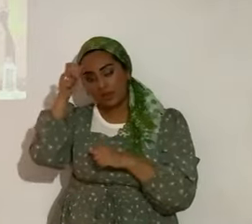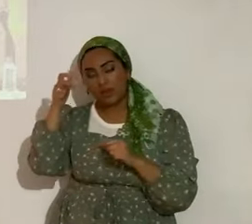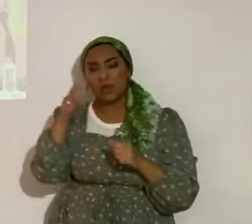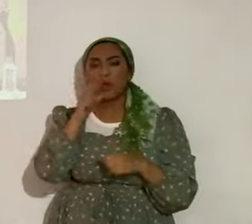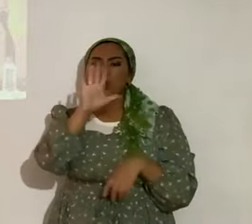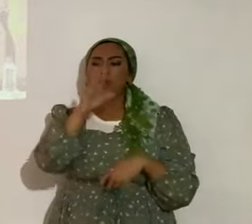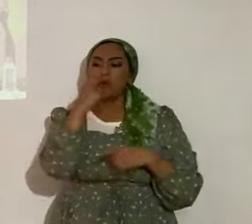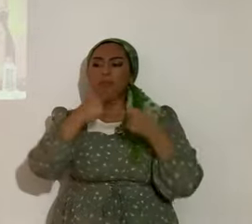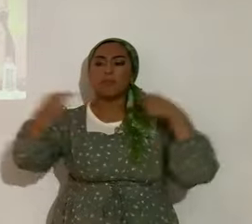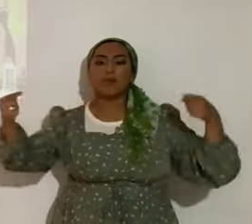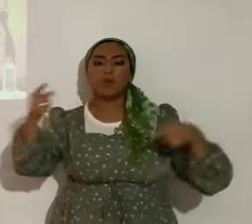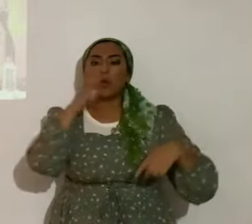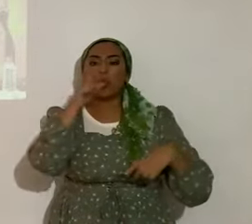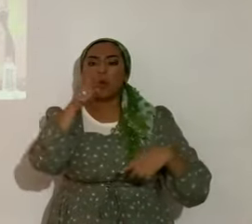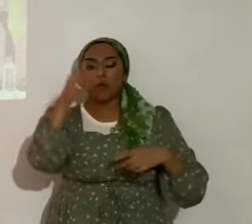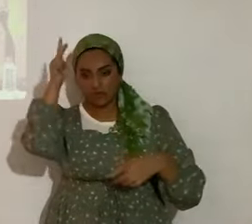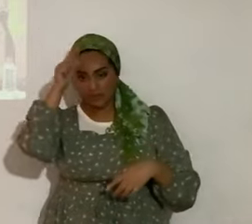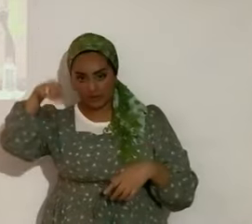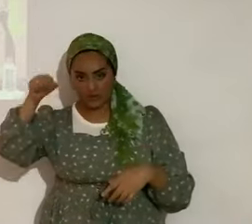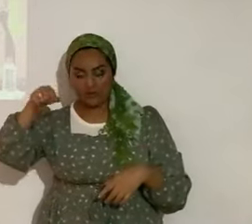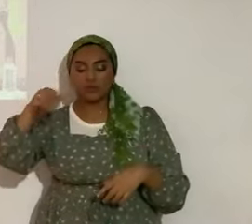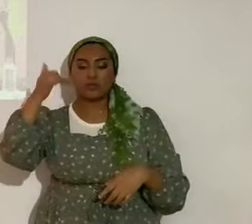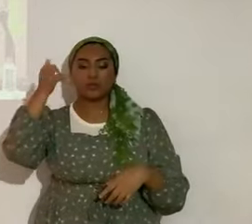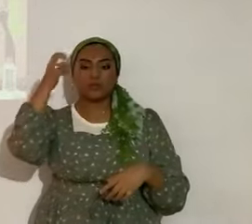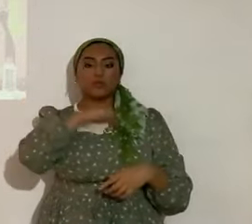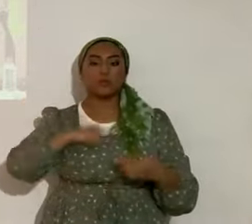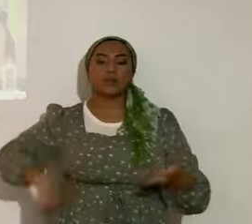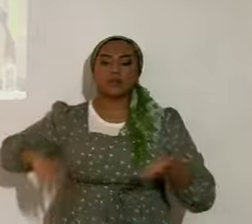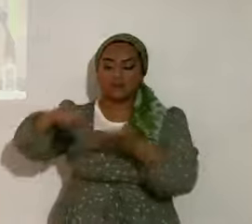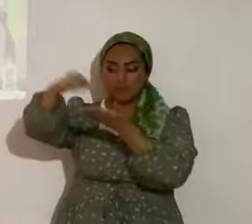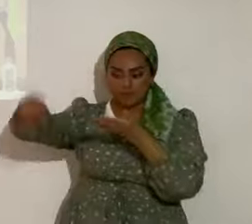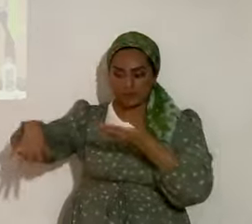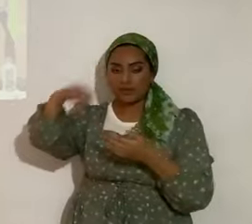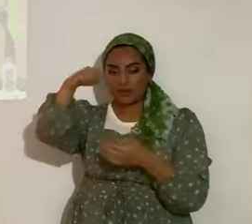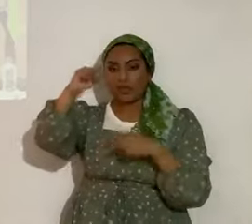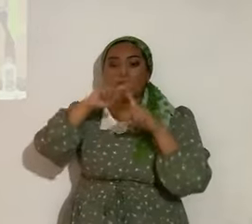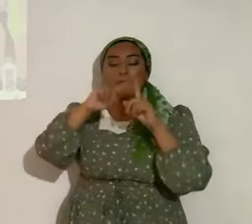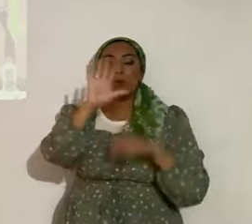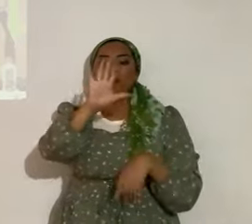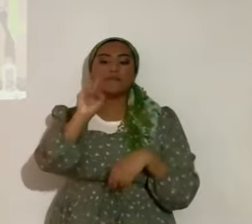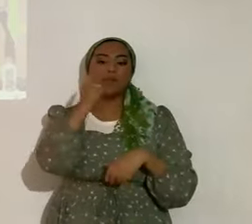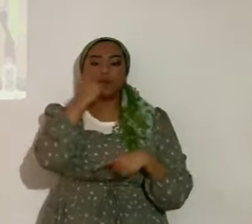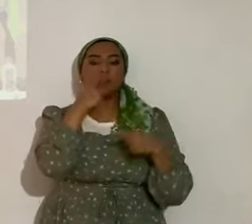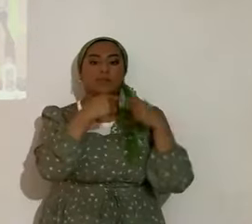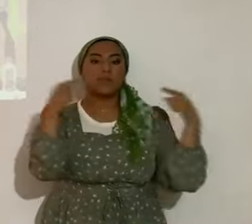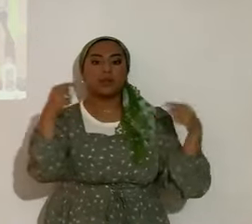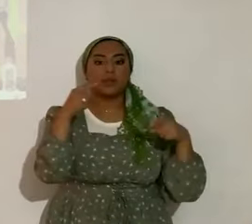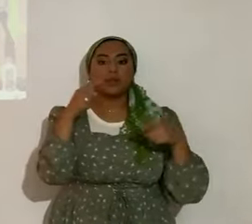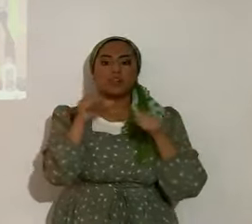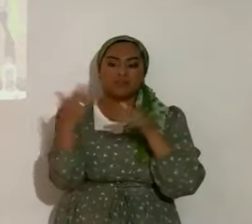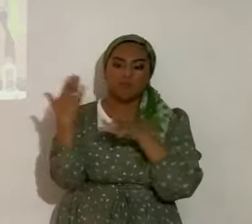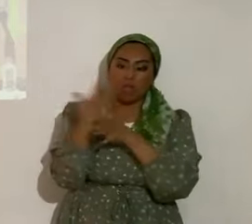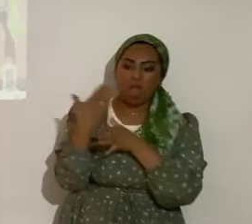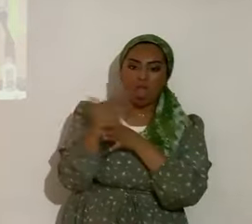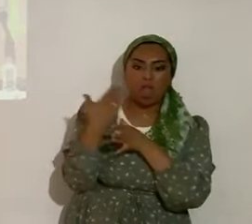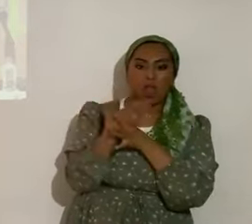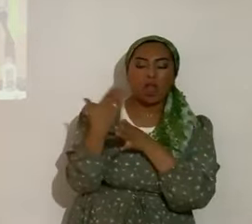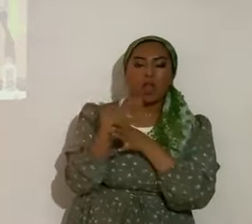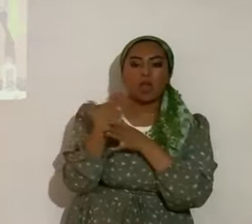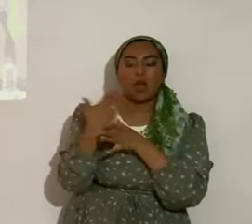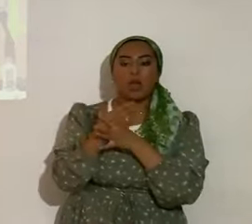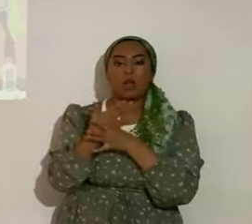es tu adversario? Bueno, sí, el diablo, Yahshua Mashiach reprenda, sí. Pero tu adversario, el que te está cacheteando